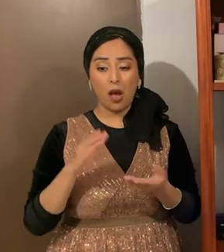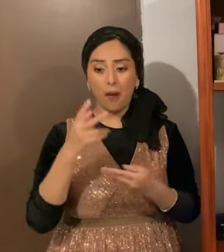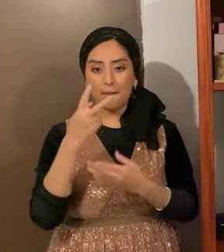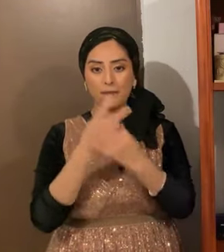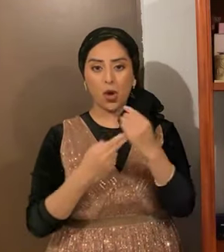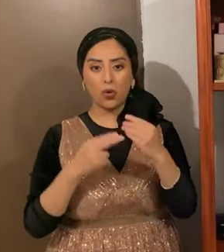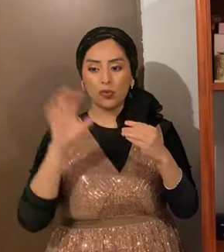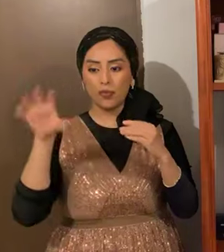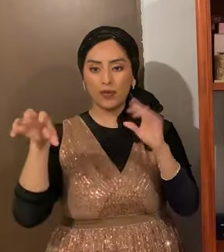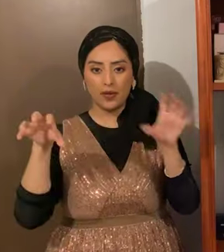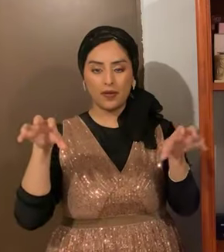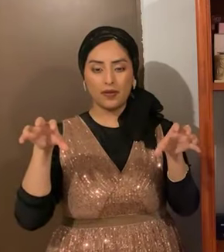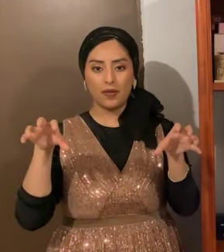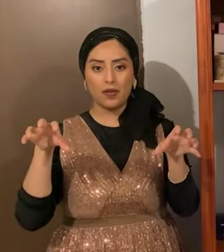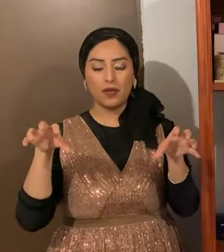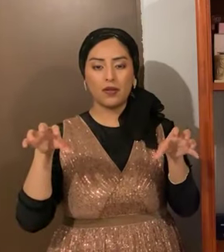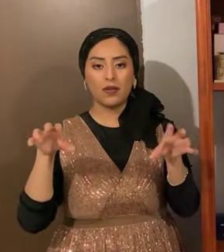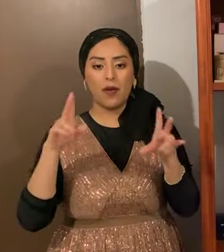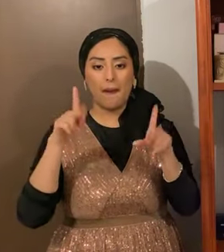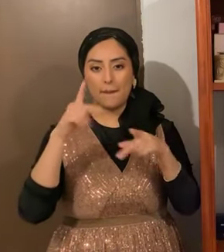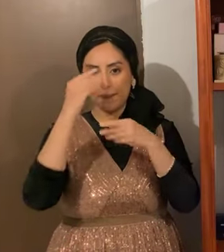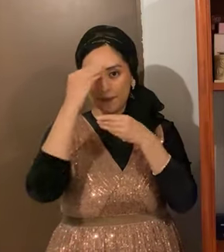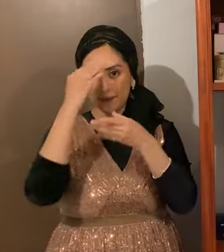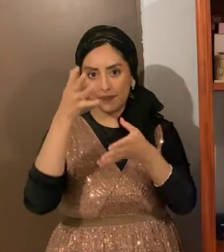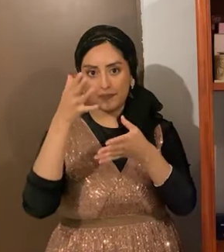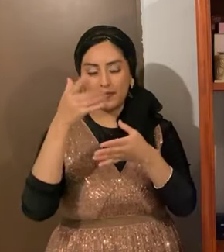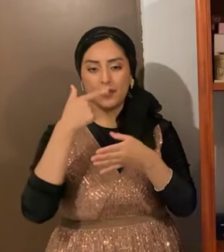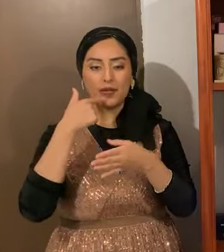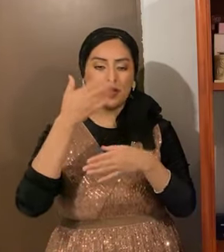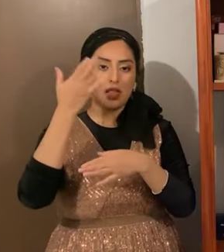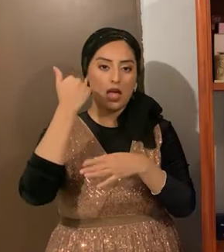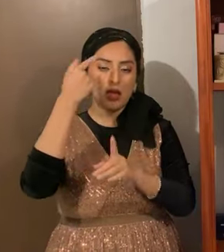ambos bandos, según un informe del mes pasado.